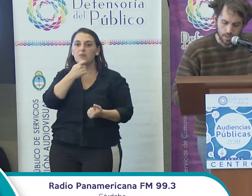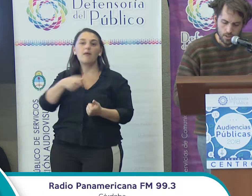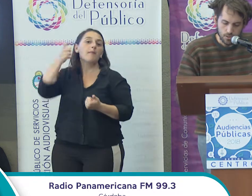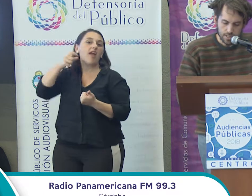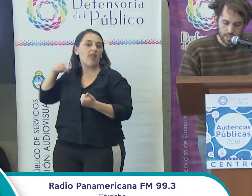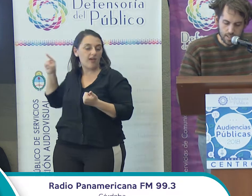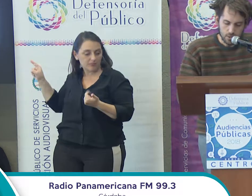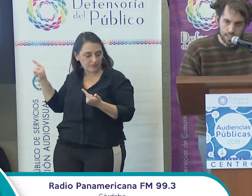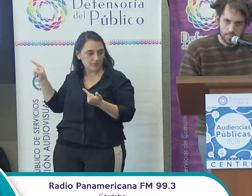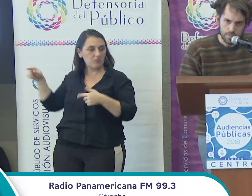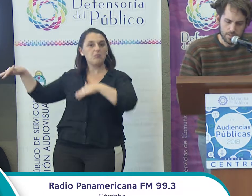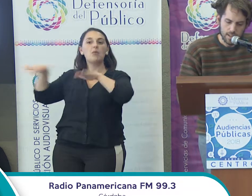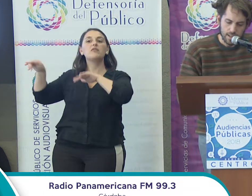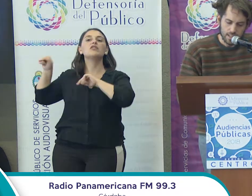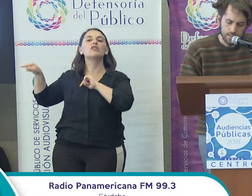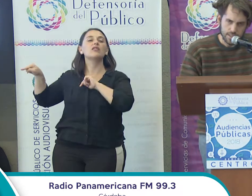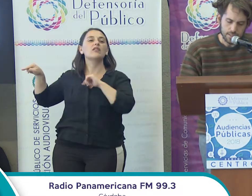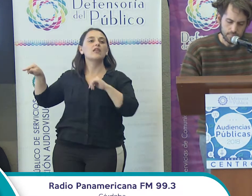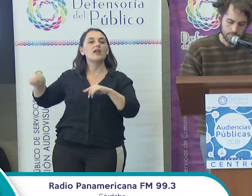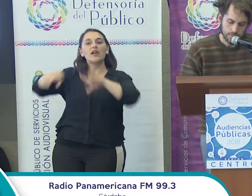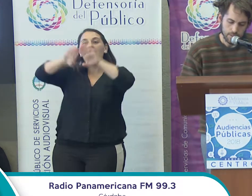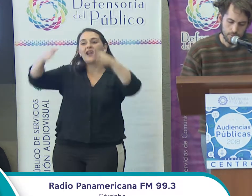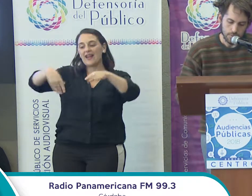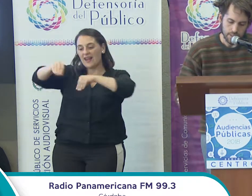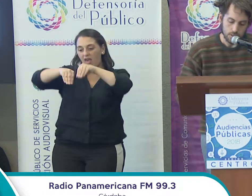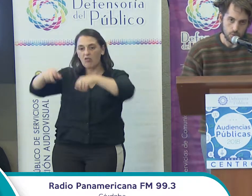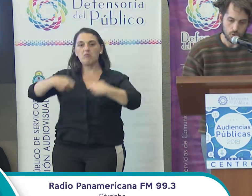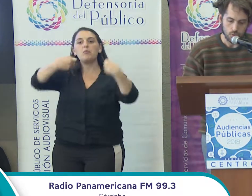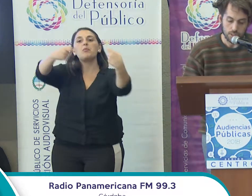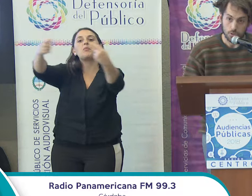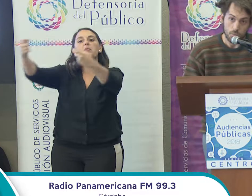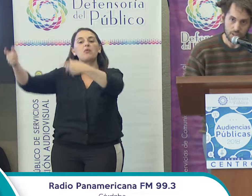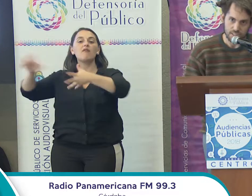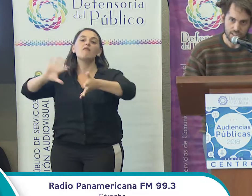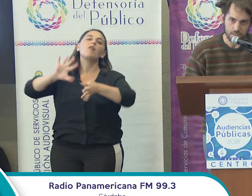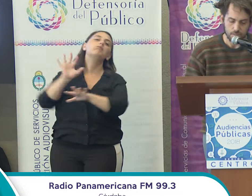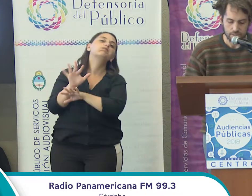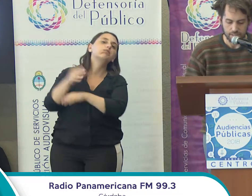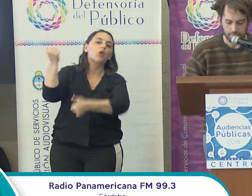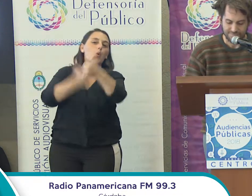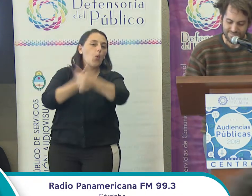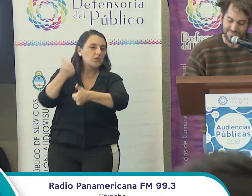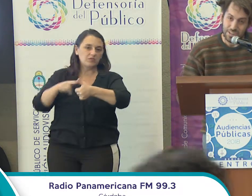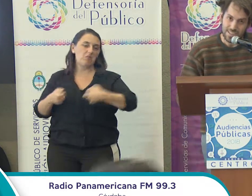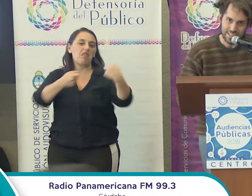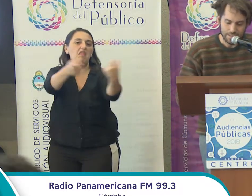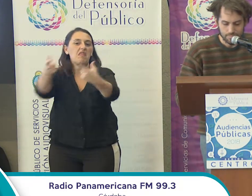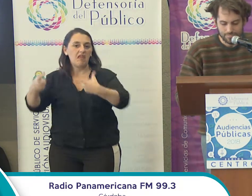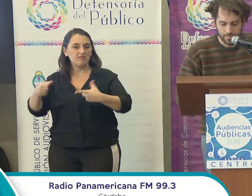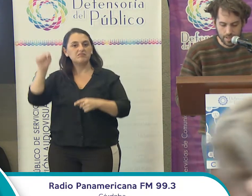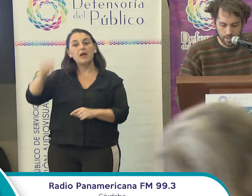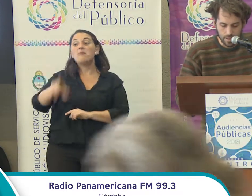una entrega de todo el equipamiento de la lv 3 en forma de concurso público no por licitación como dice mario